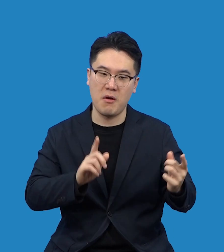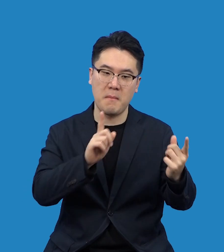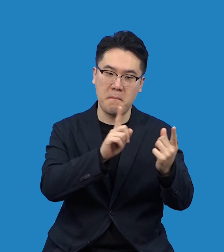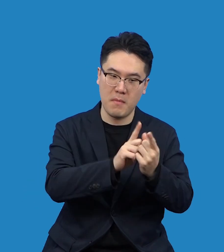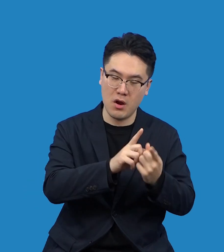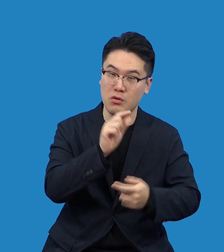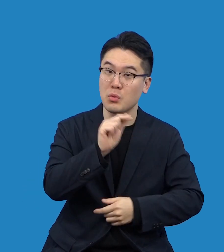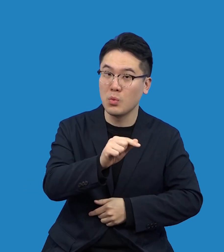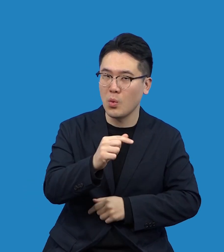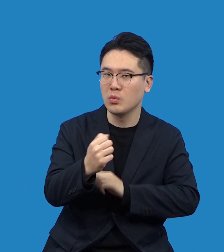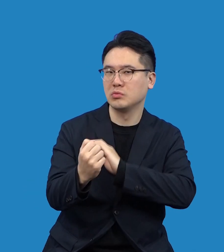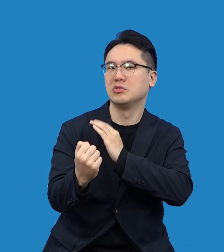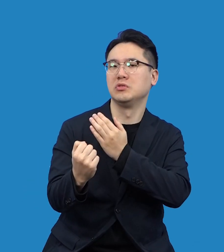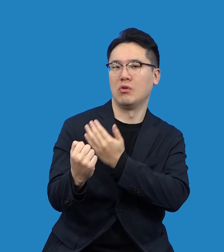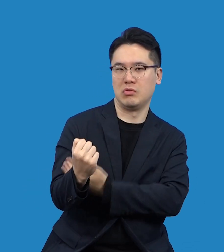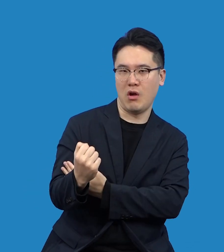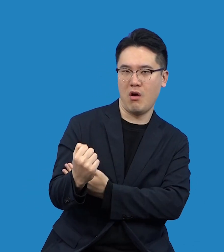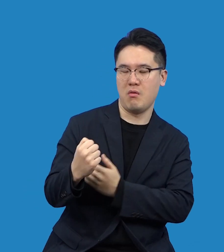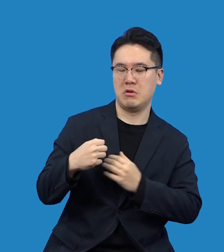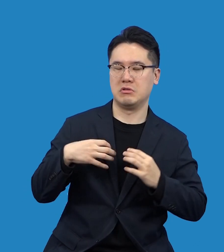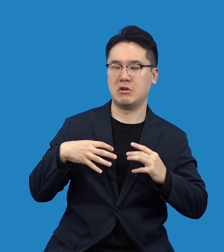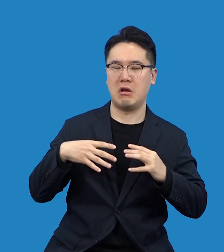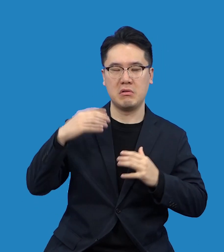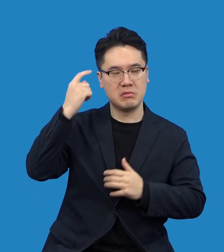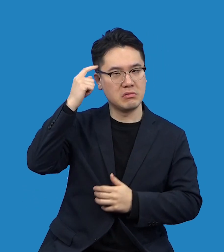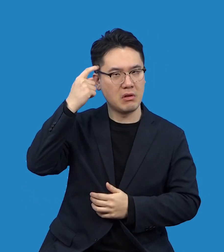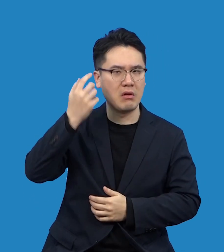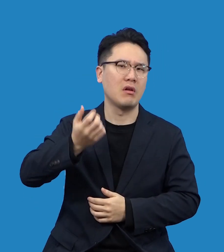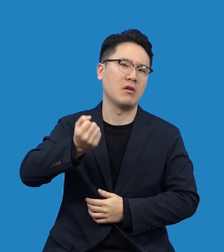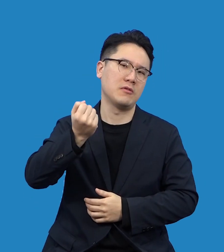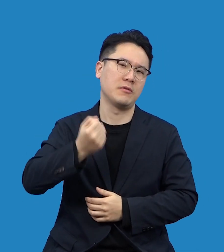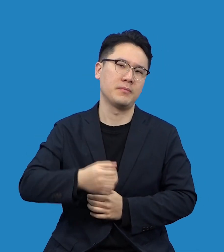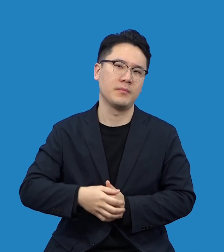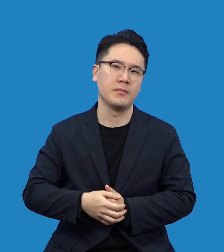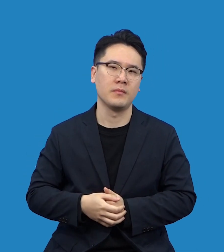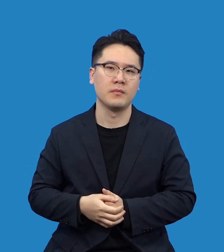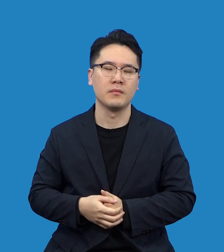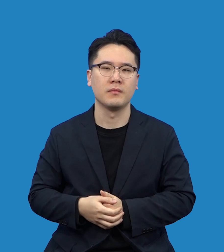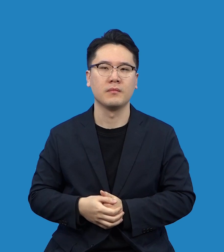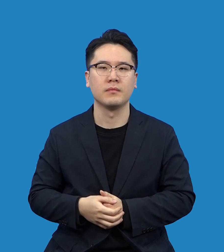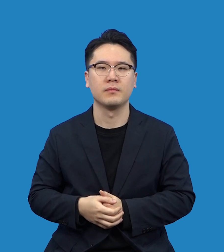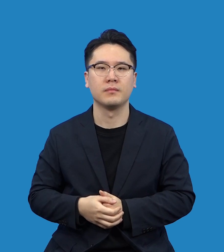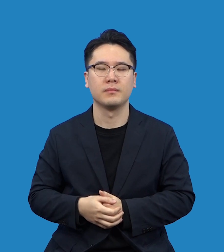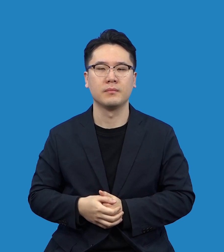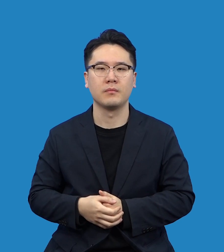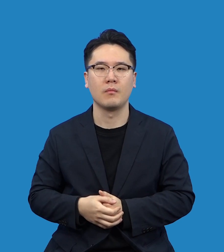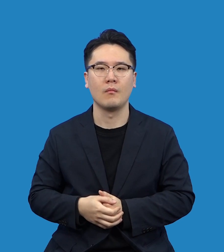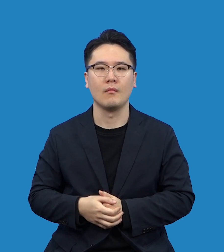당당하게 생각을 하지요. 노블리스 오블리주가 없어져 버렸어요.